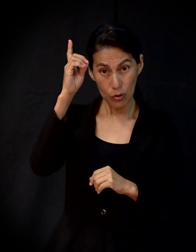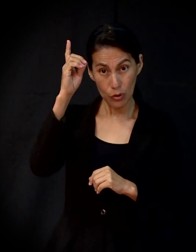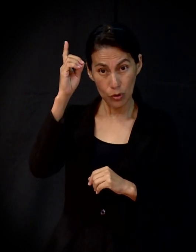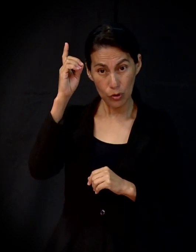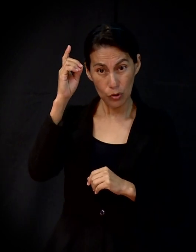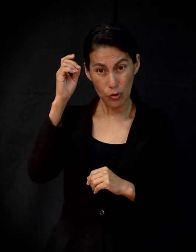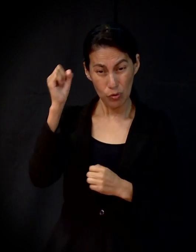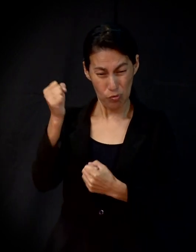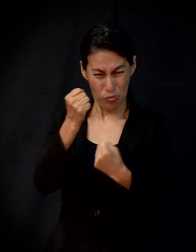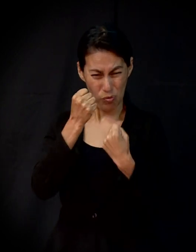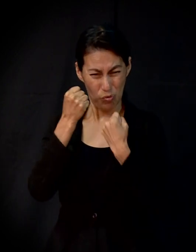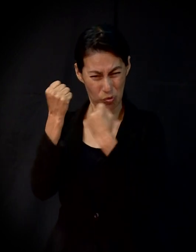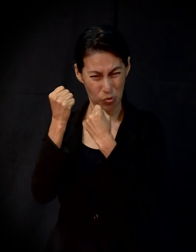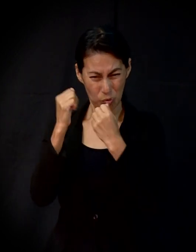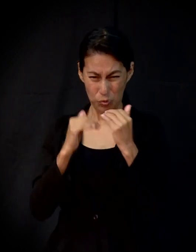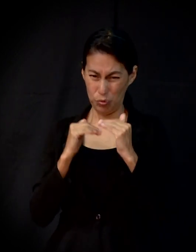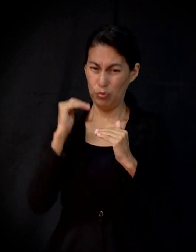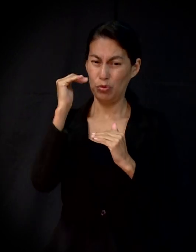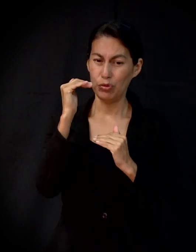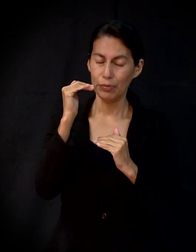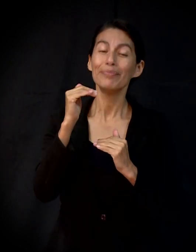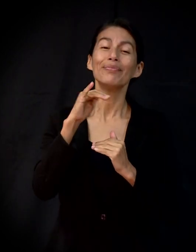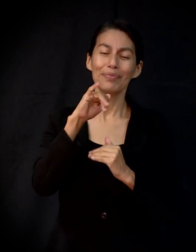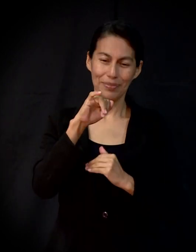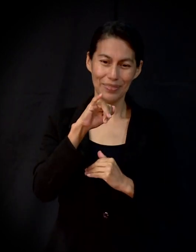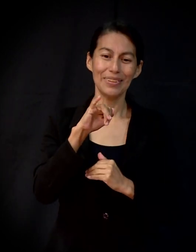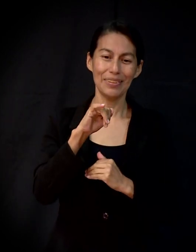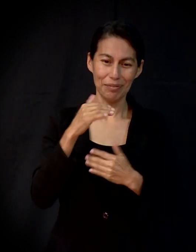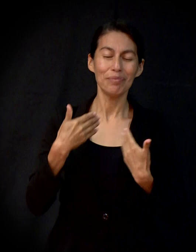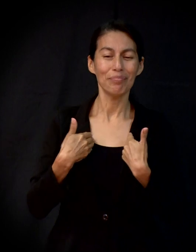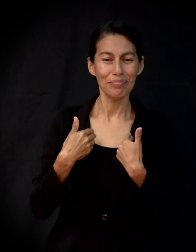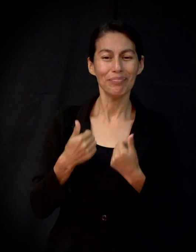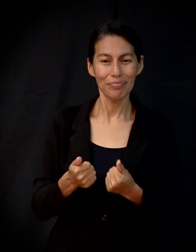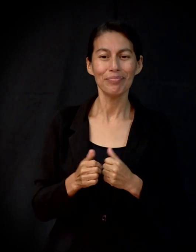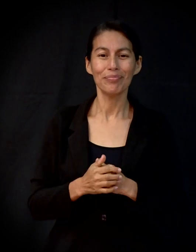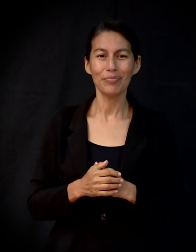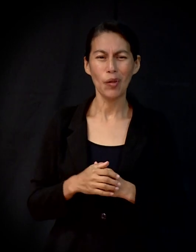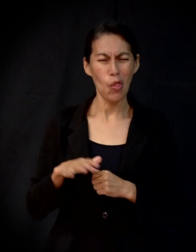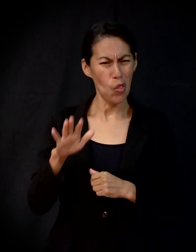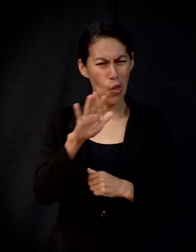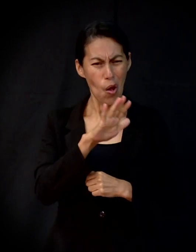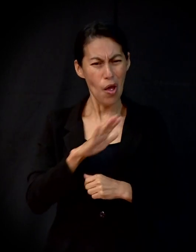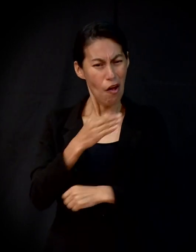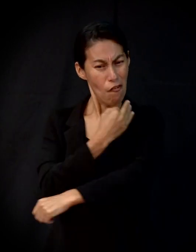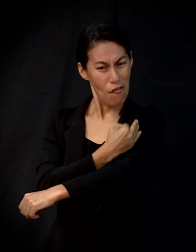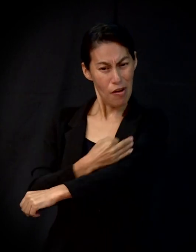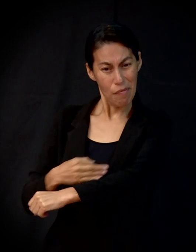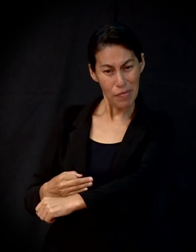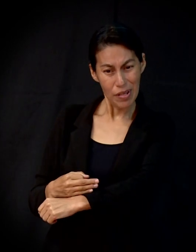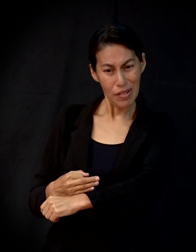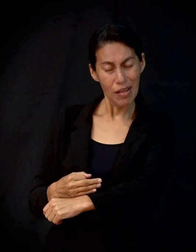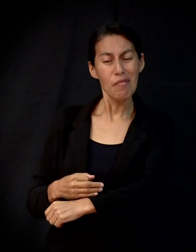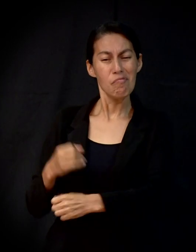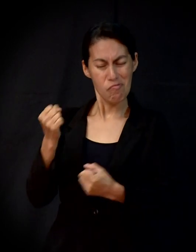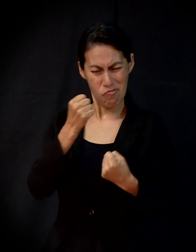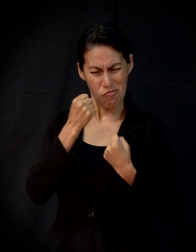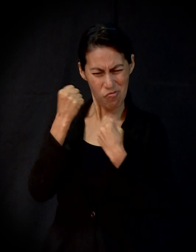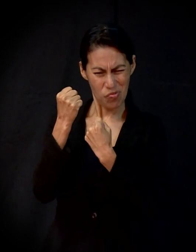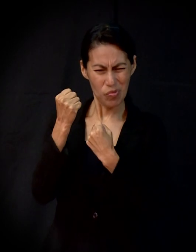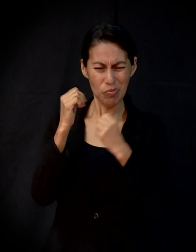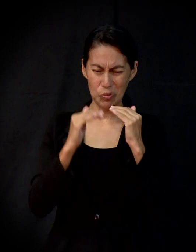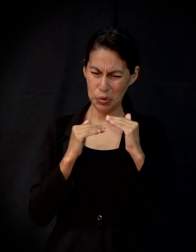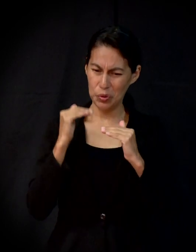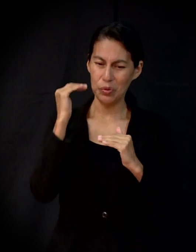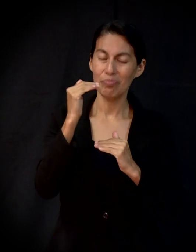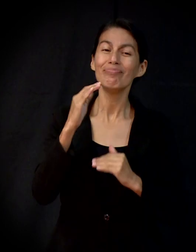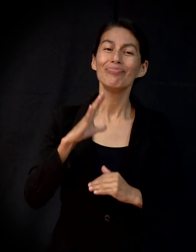que Dios es un superpoder. Sí, eso también es un superpoder. Todos los que oran con fe